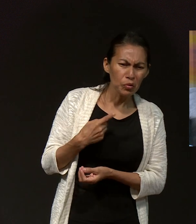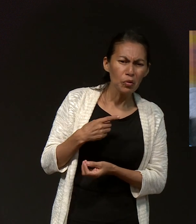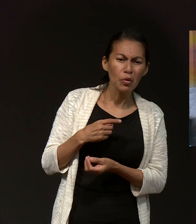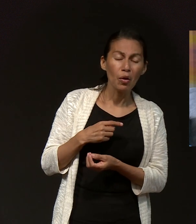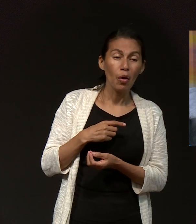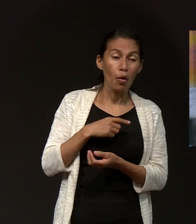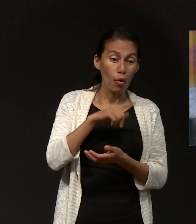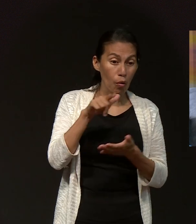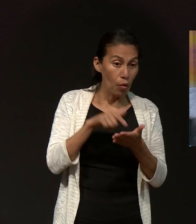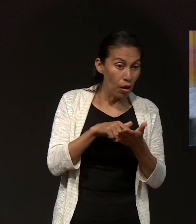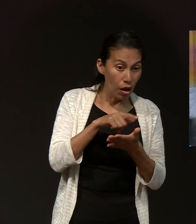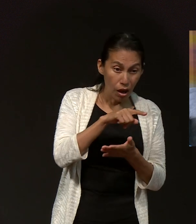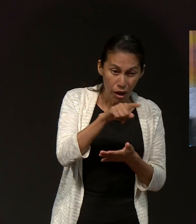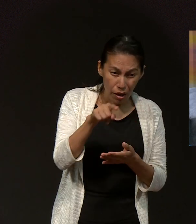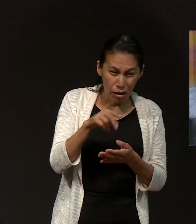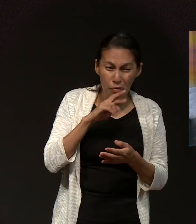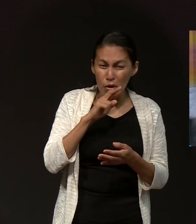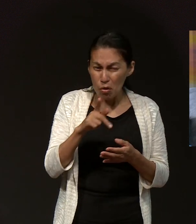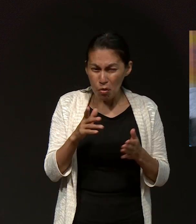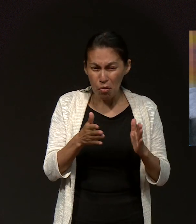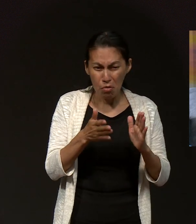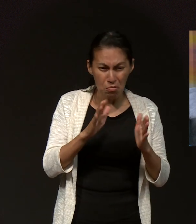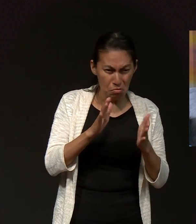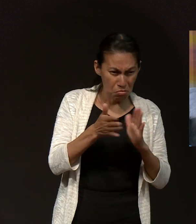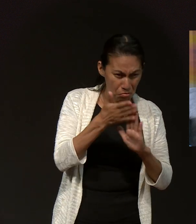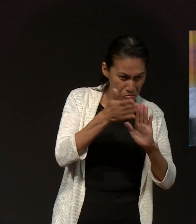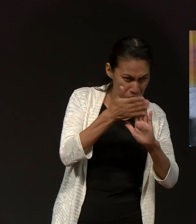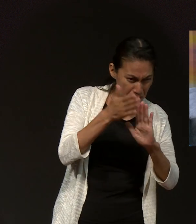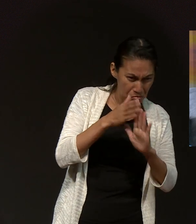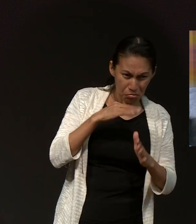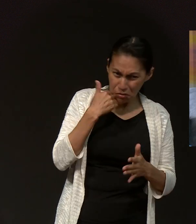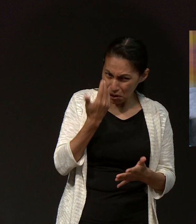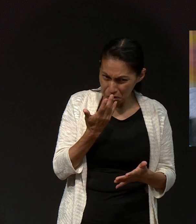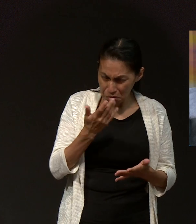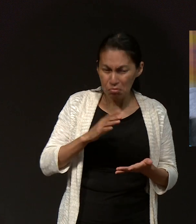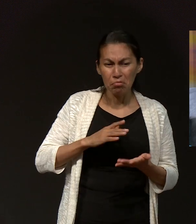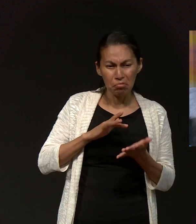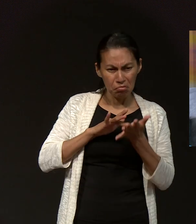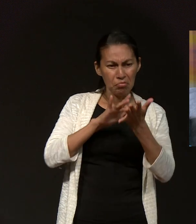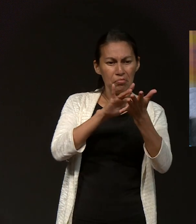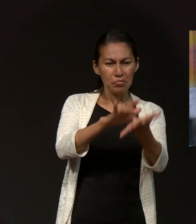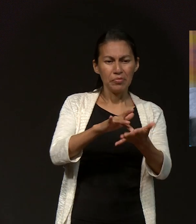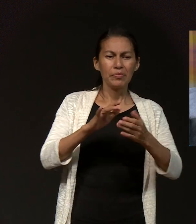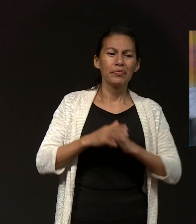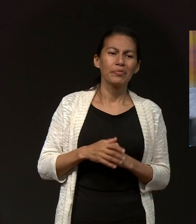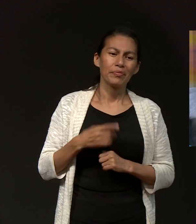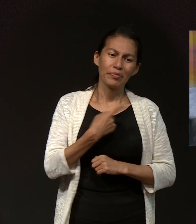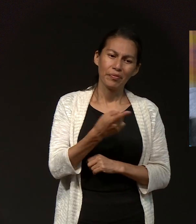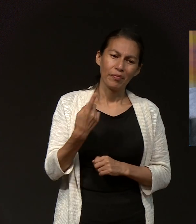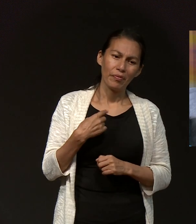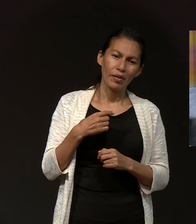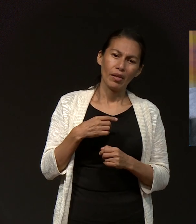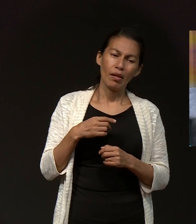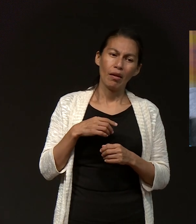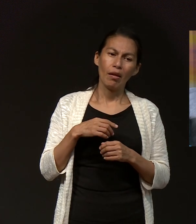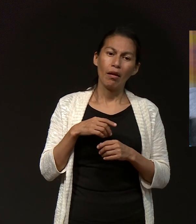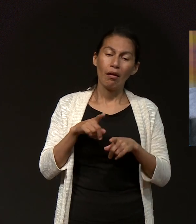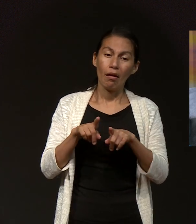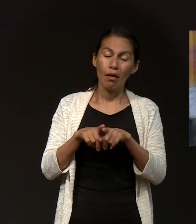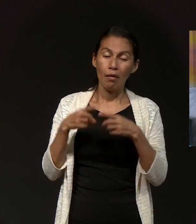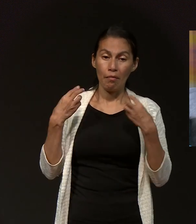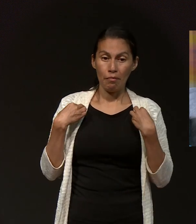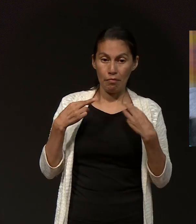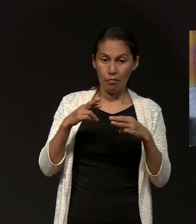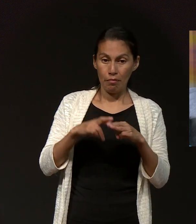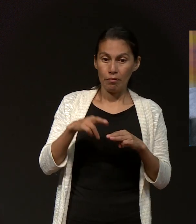Entonces, hemos ido a sitios donde se requiere mejorar el entorno donde viven, las viviendas. También hemos utilizado, en coordinación con la